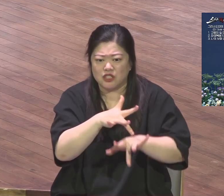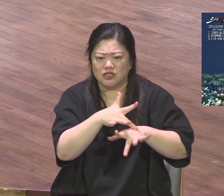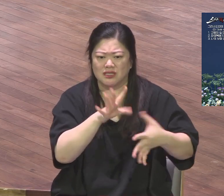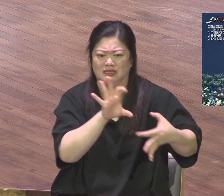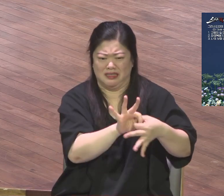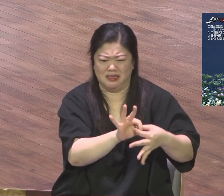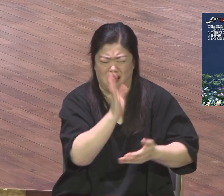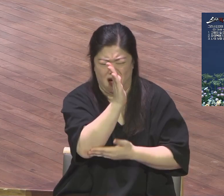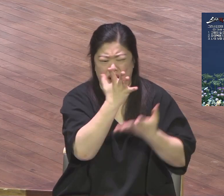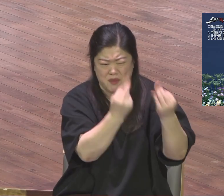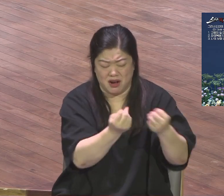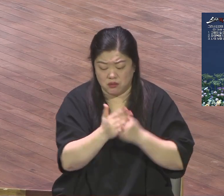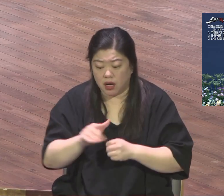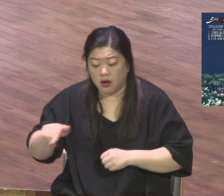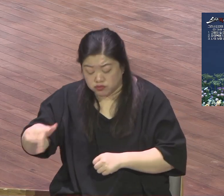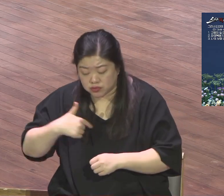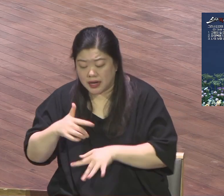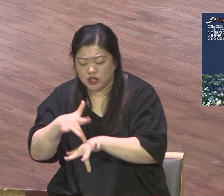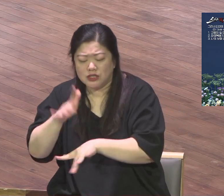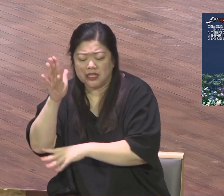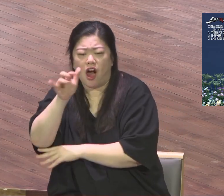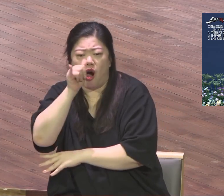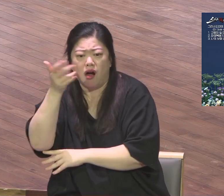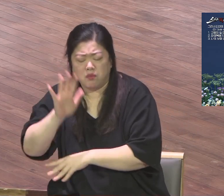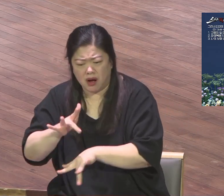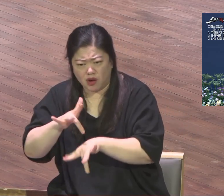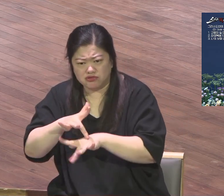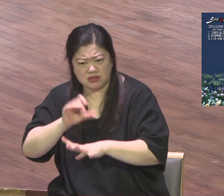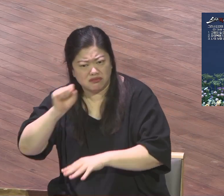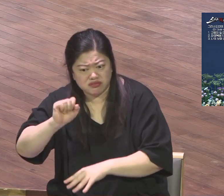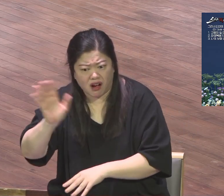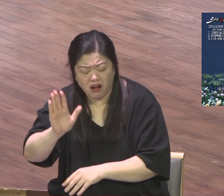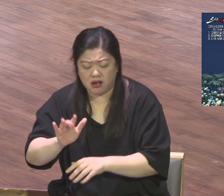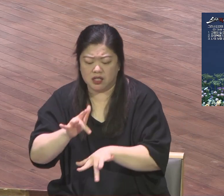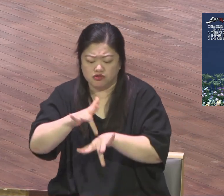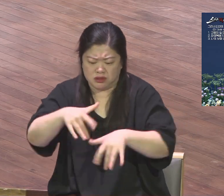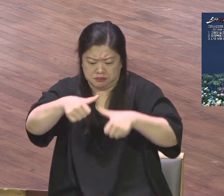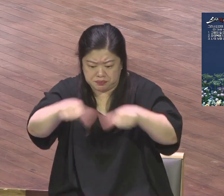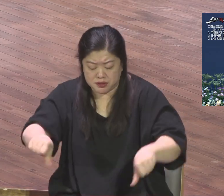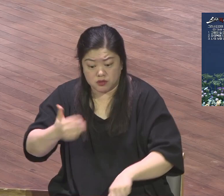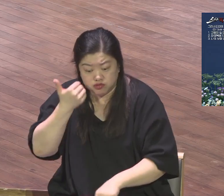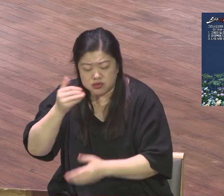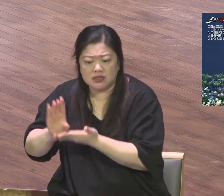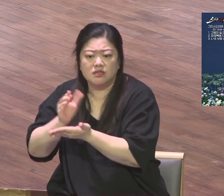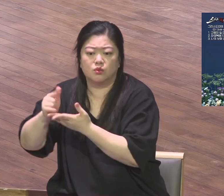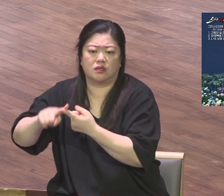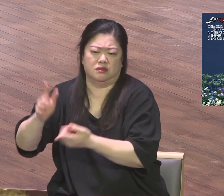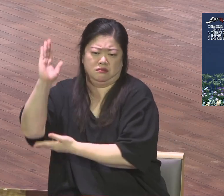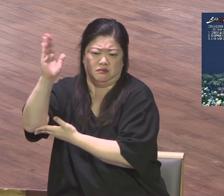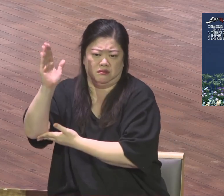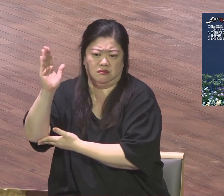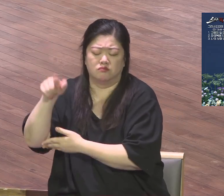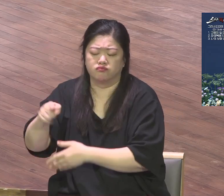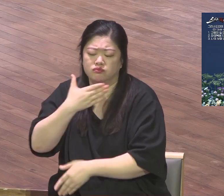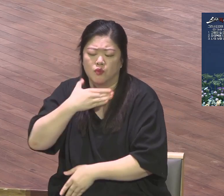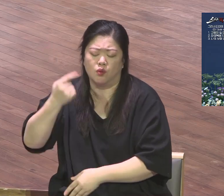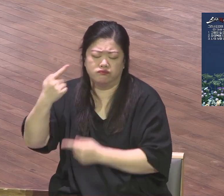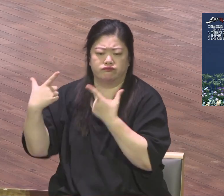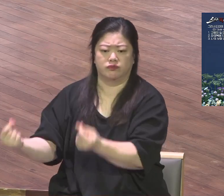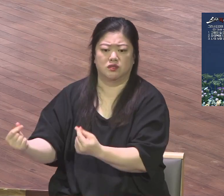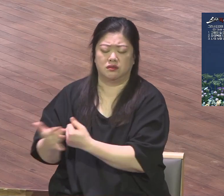저도 나름대로 신학을 열심히 공부하고 신학에서 가르치고 또 이단 비판 강의를 하고